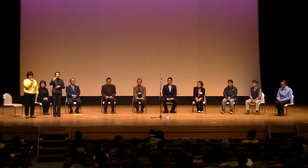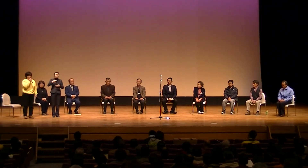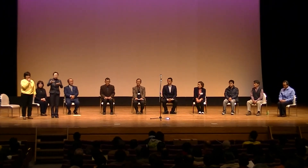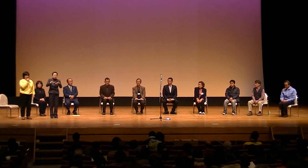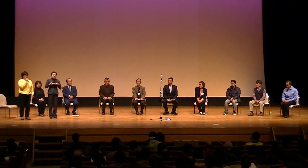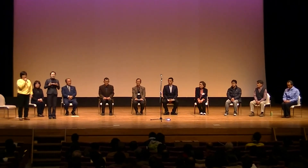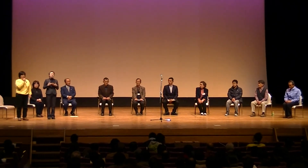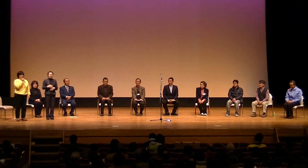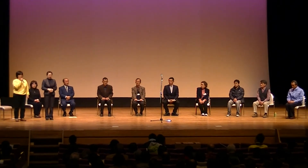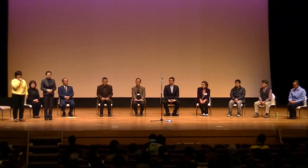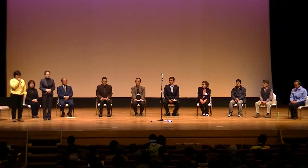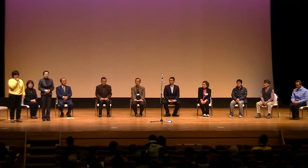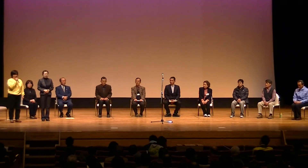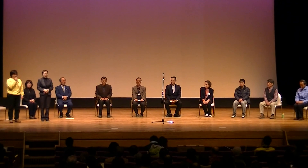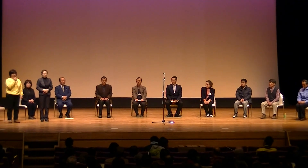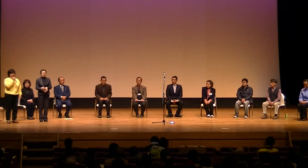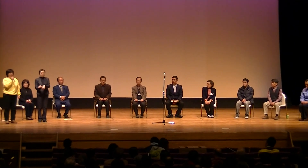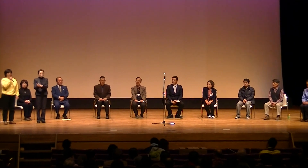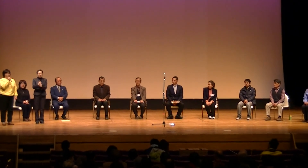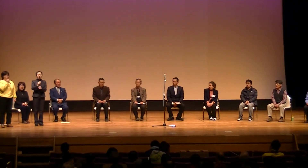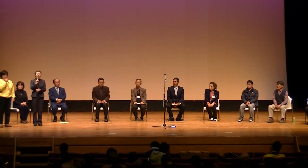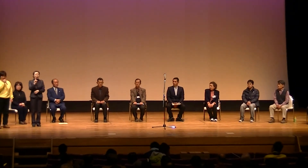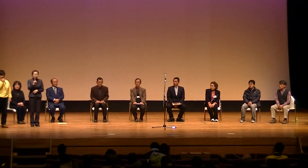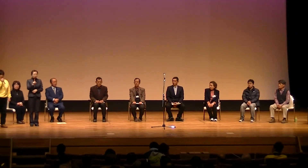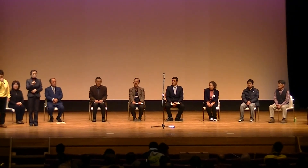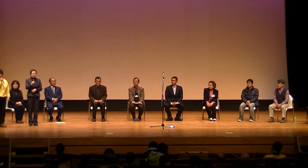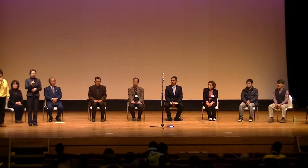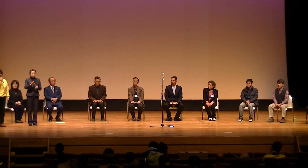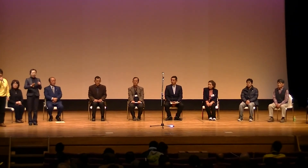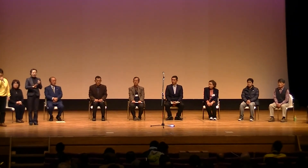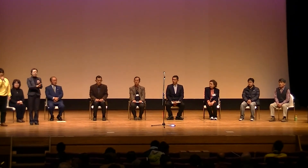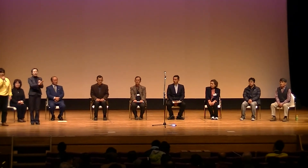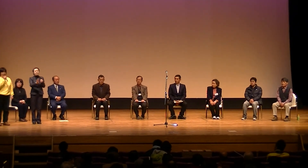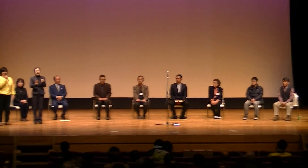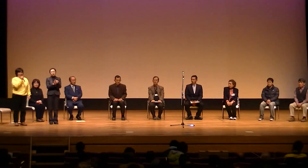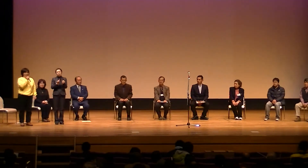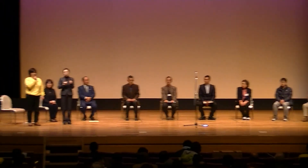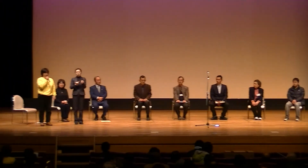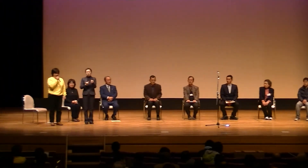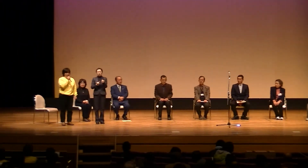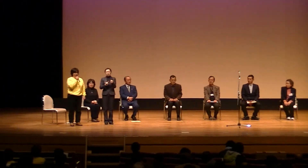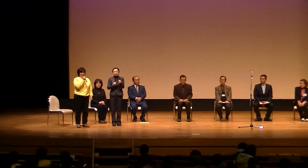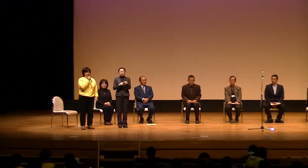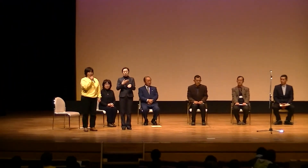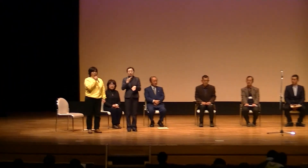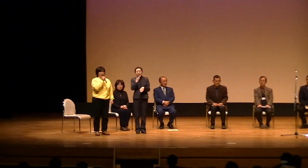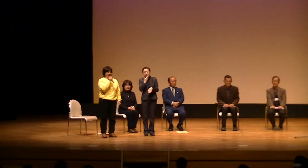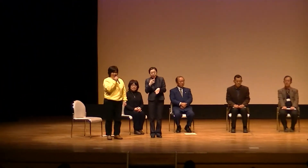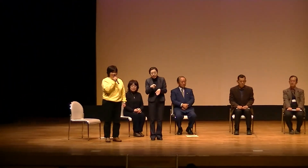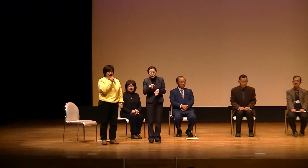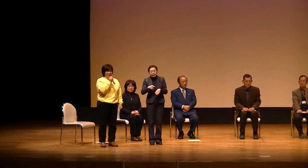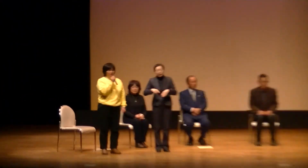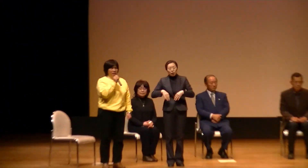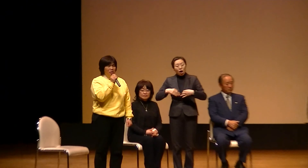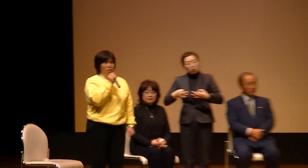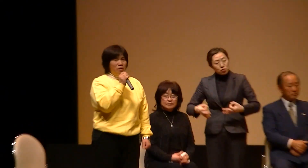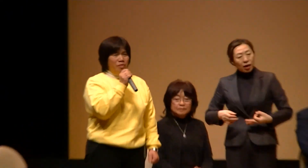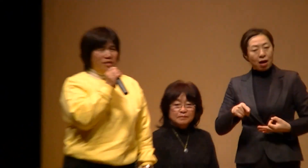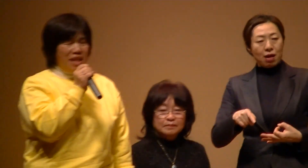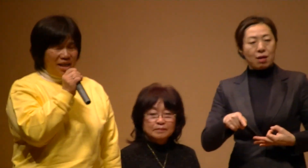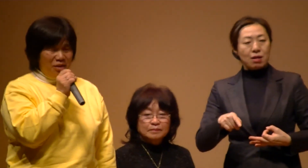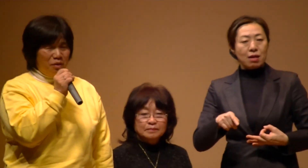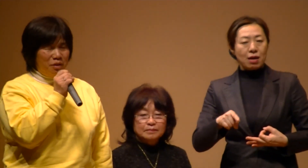。もう一つ、原発です。便利に豊かに